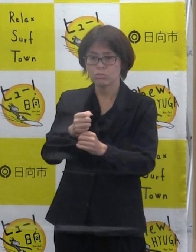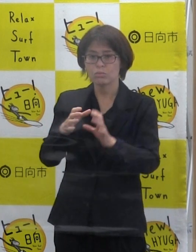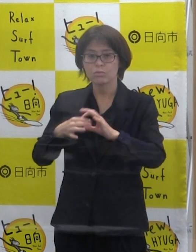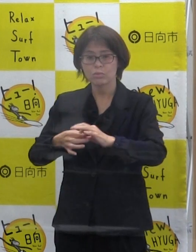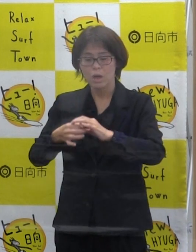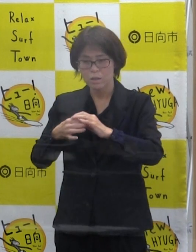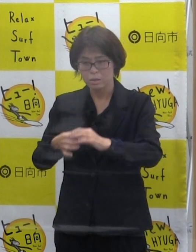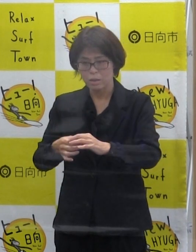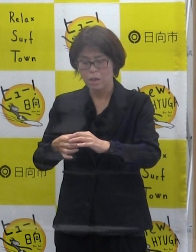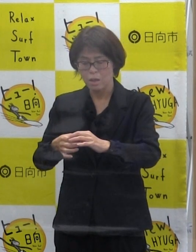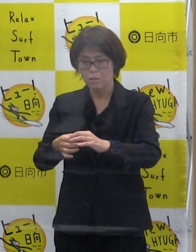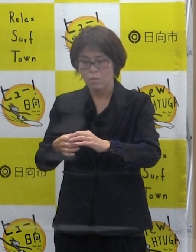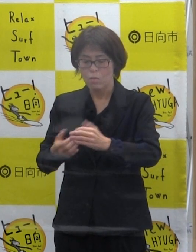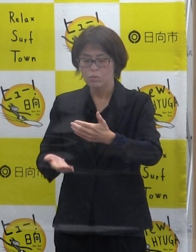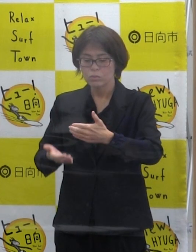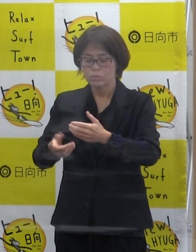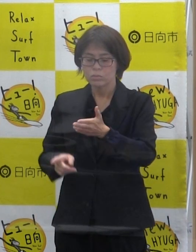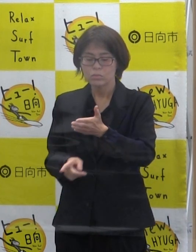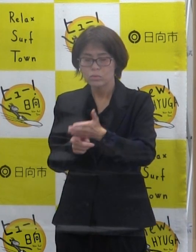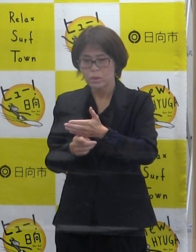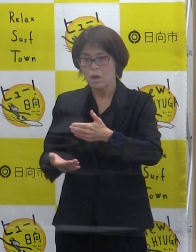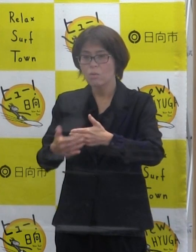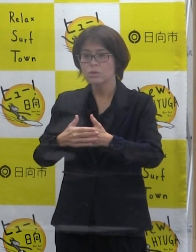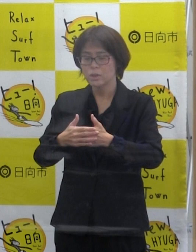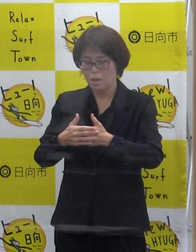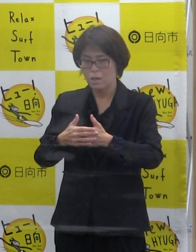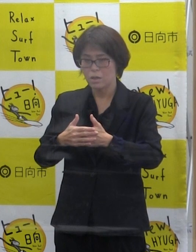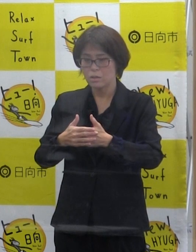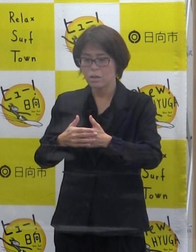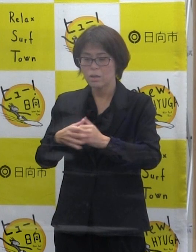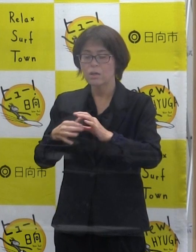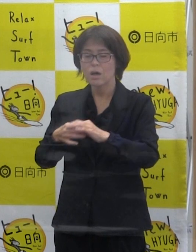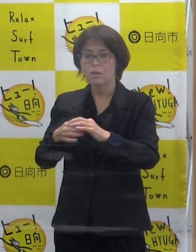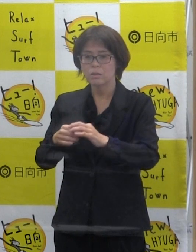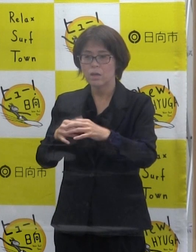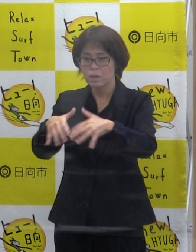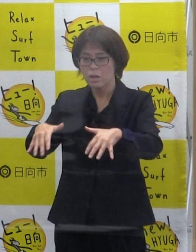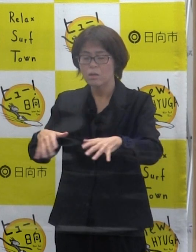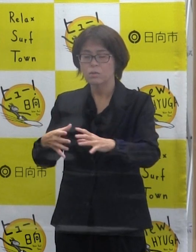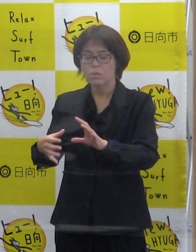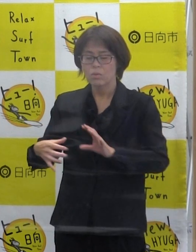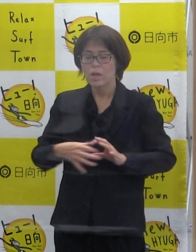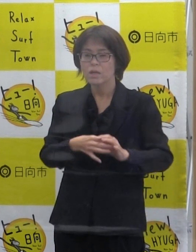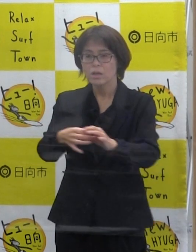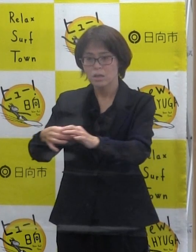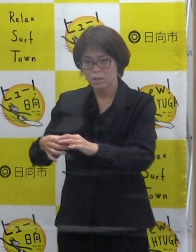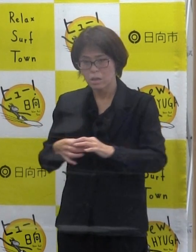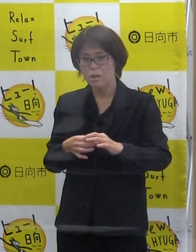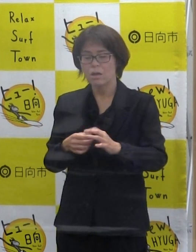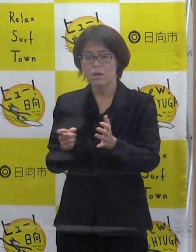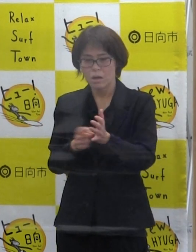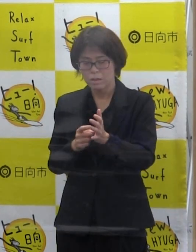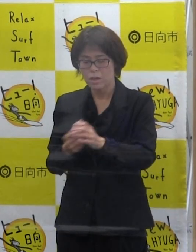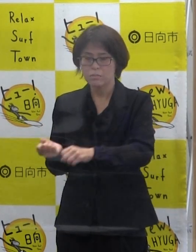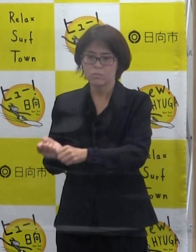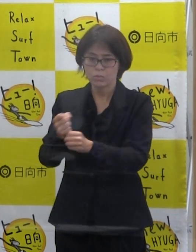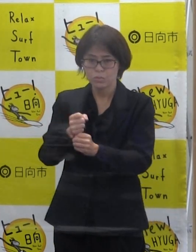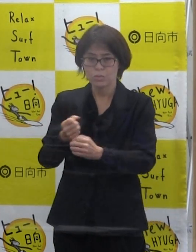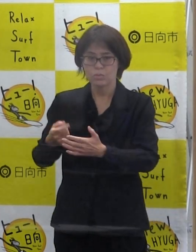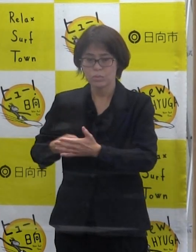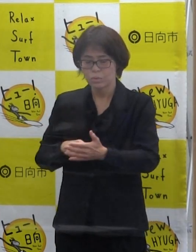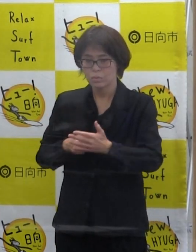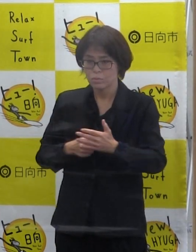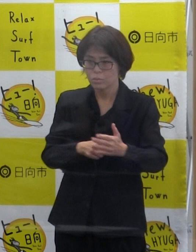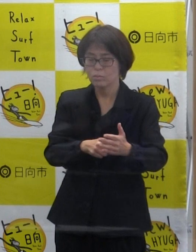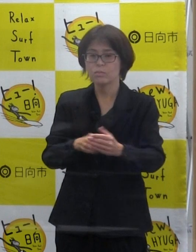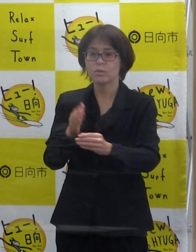費を追加補正し、関係機関と連携を図りながら一刻も早い災害復旧に取り組ん